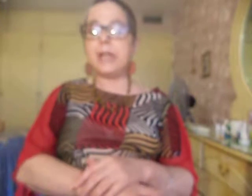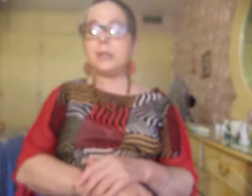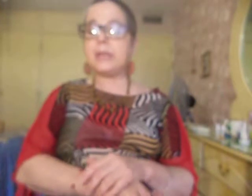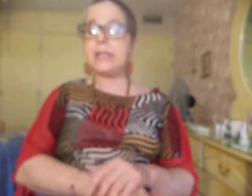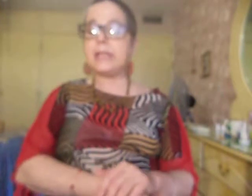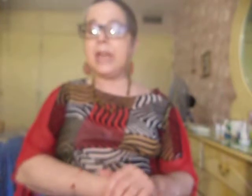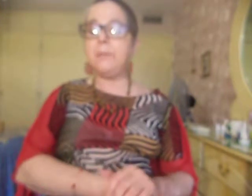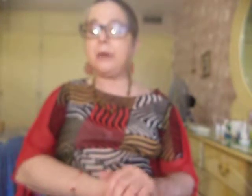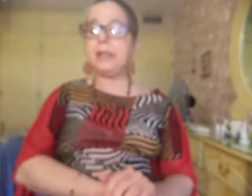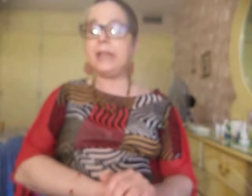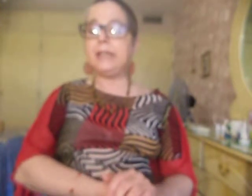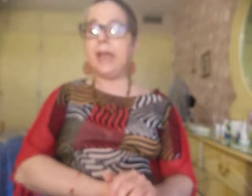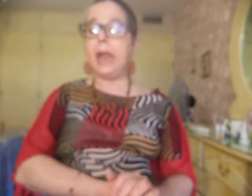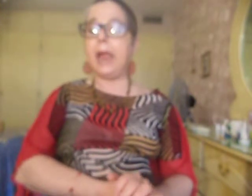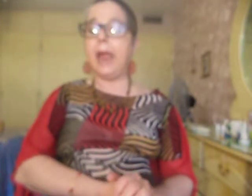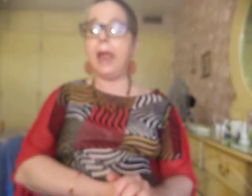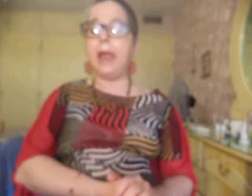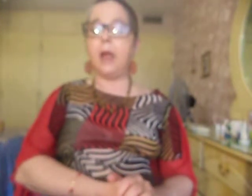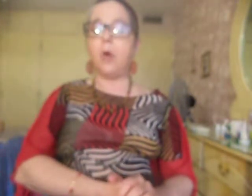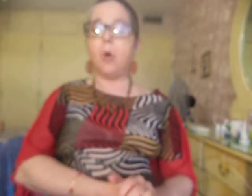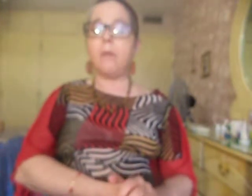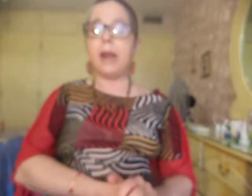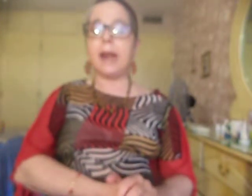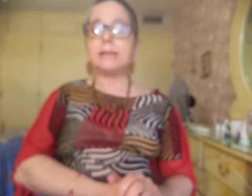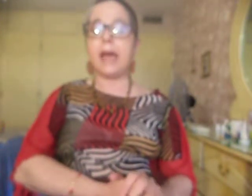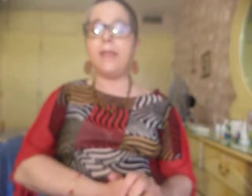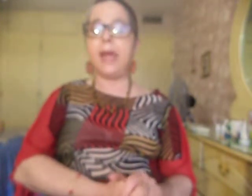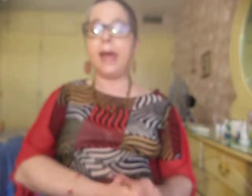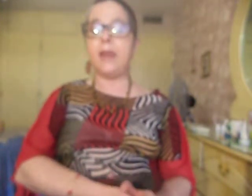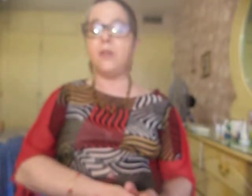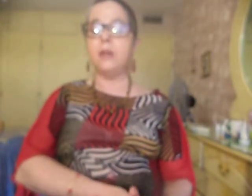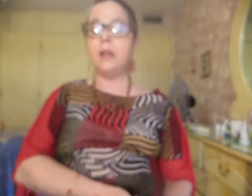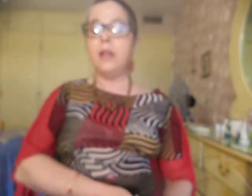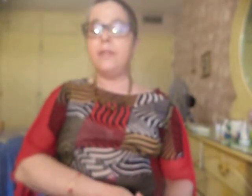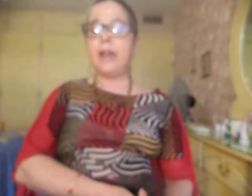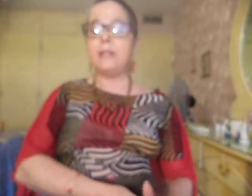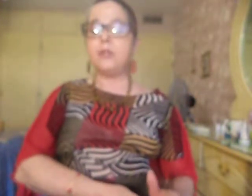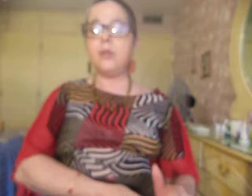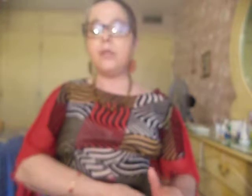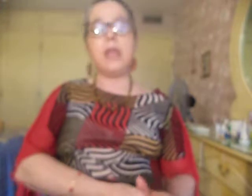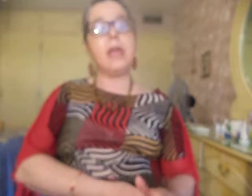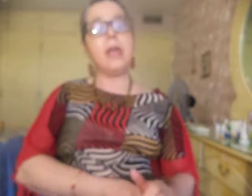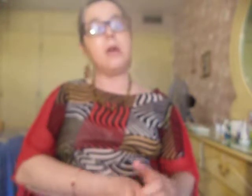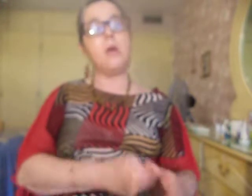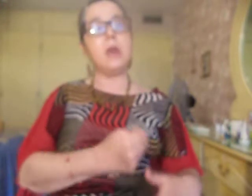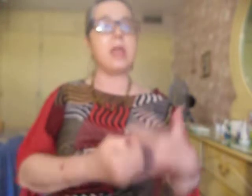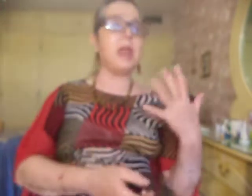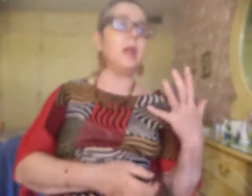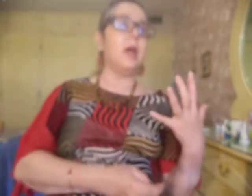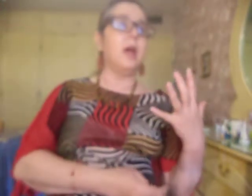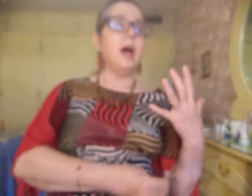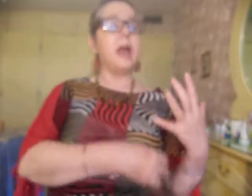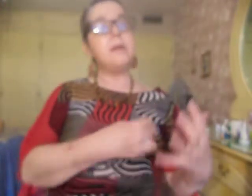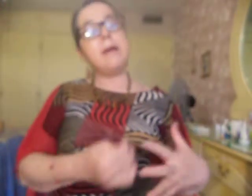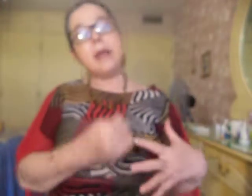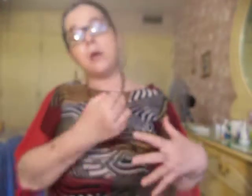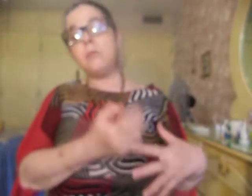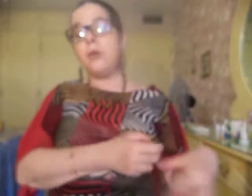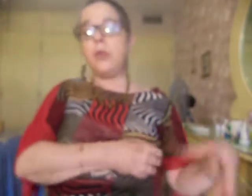es que tan importante comerlas a diario, tanto de origen animal como de